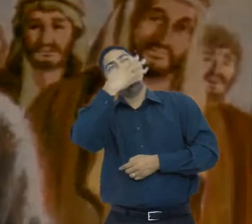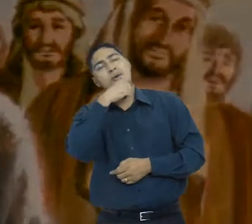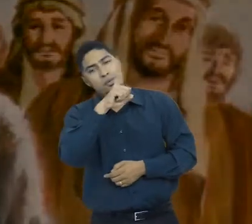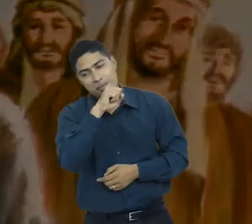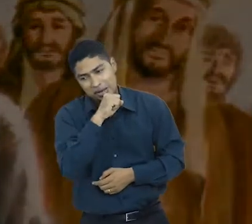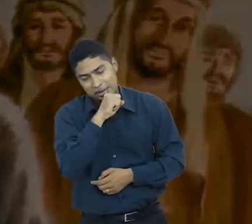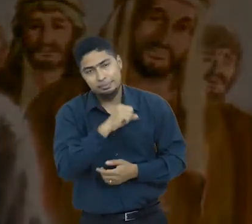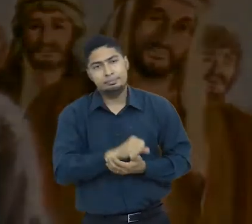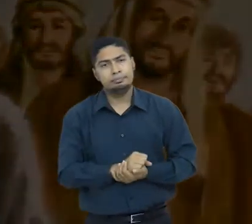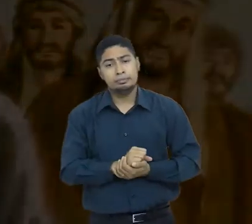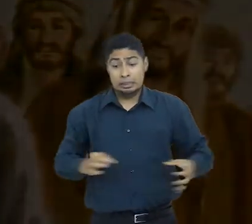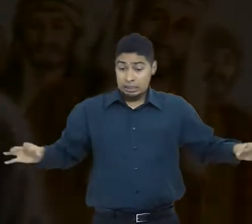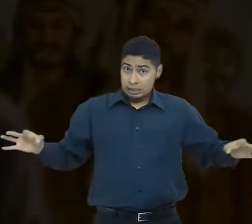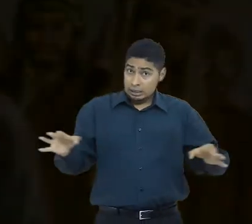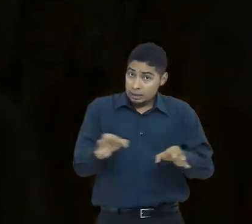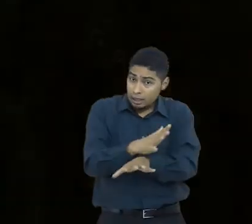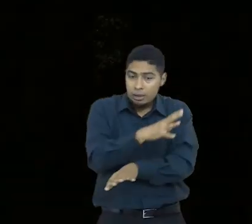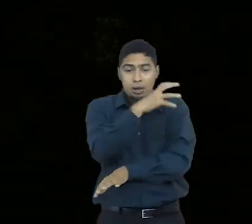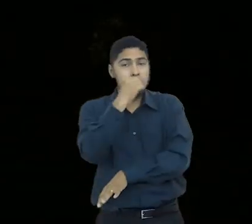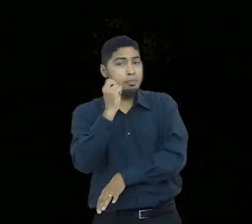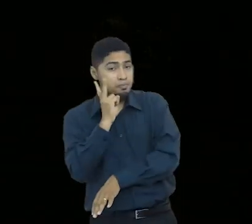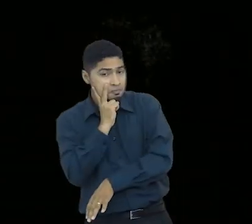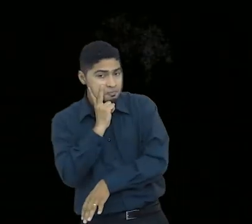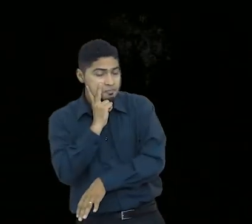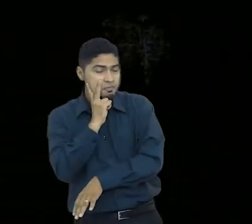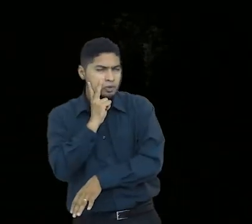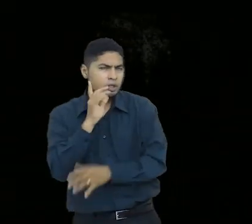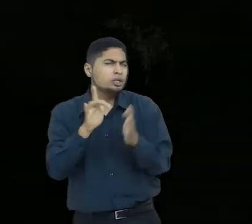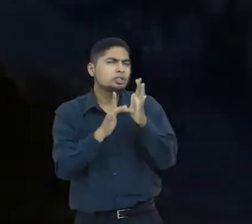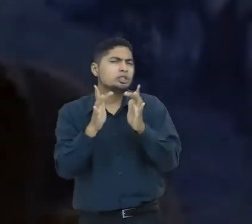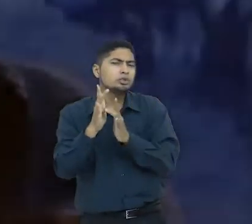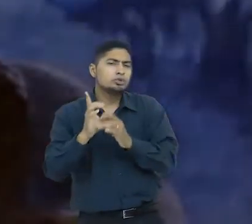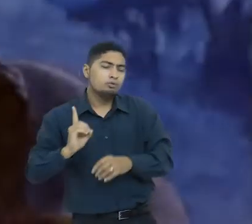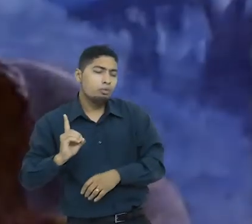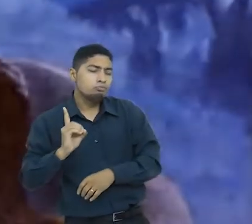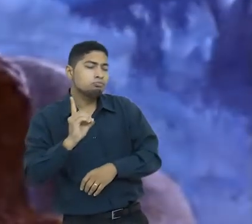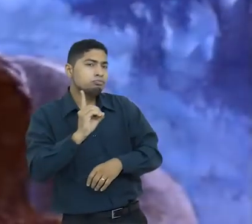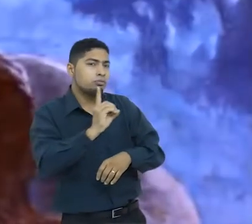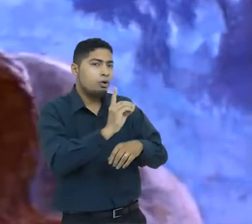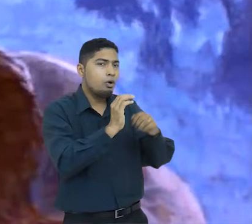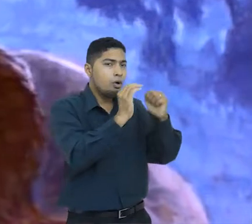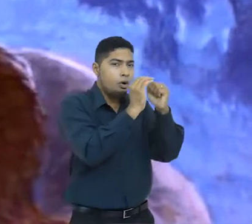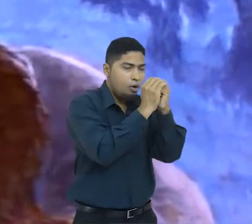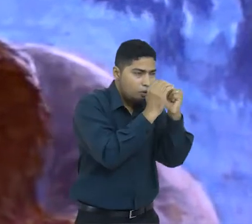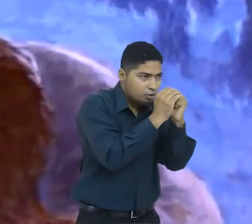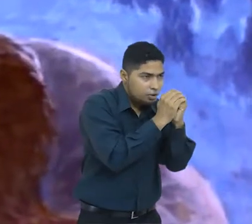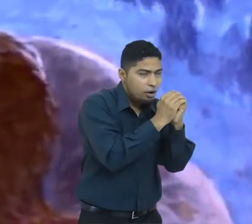o Pai. Depois da ceia, Jesus foi orar num jardim chamado Getsemane.